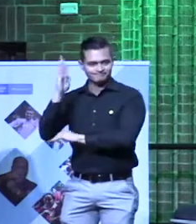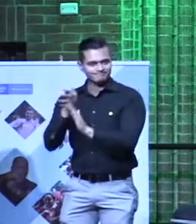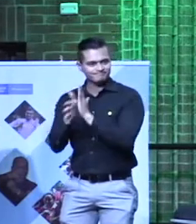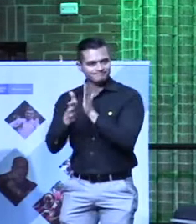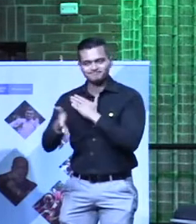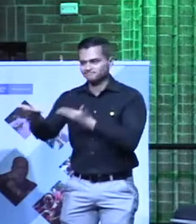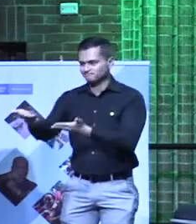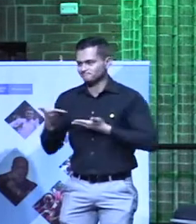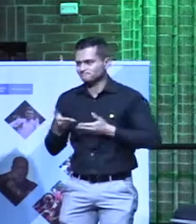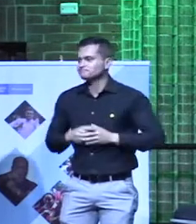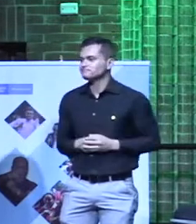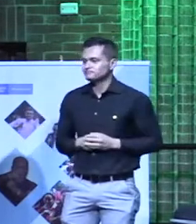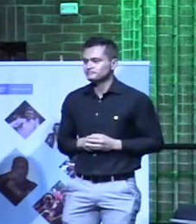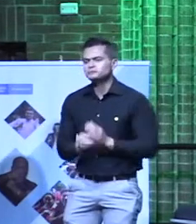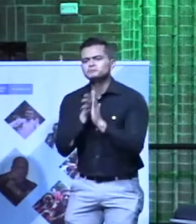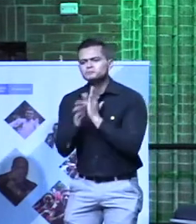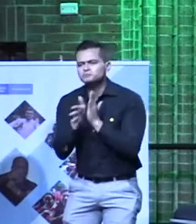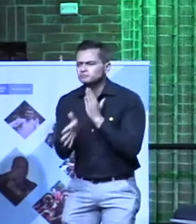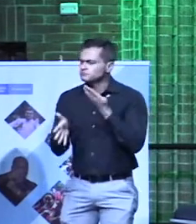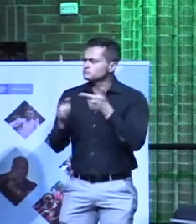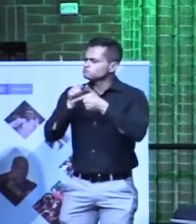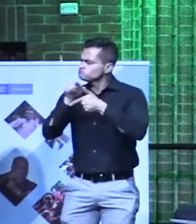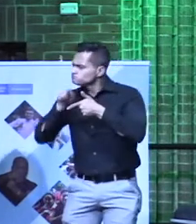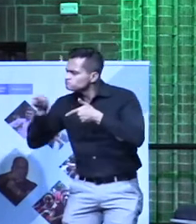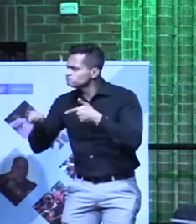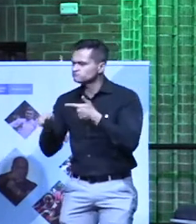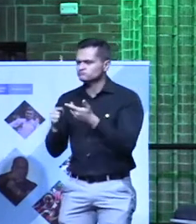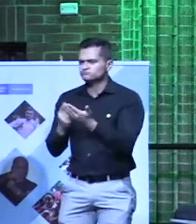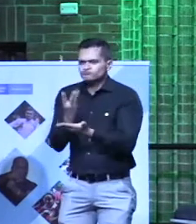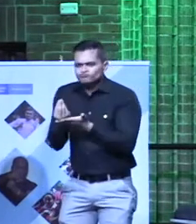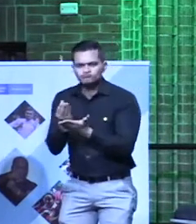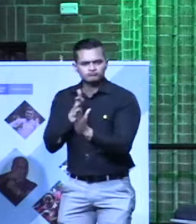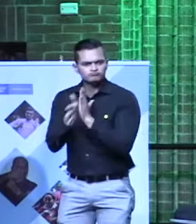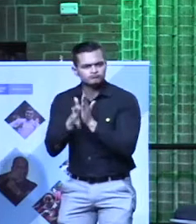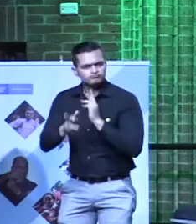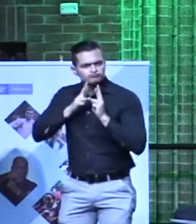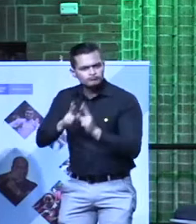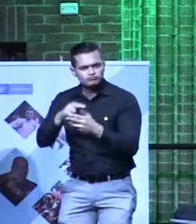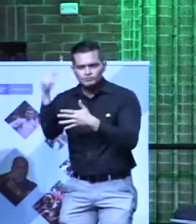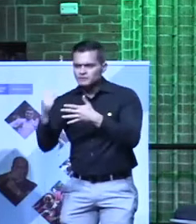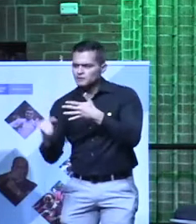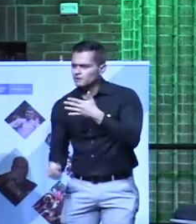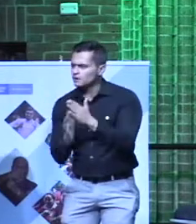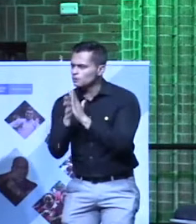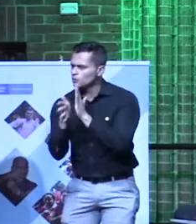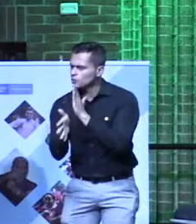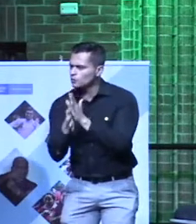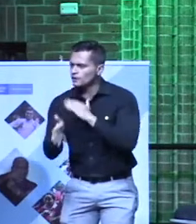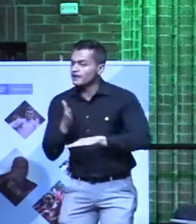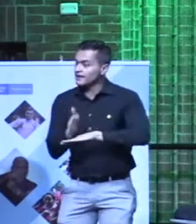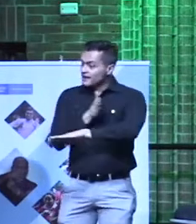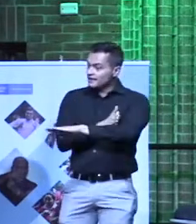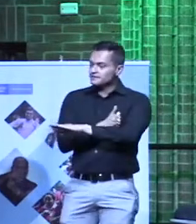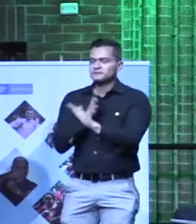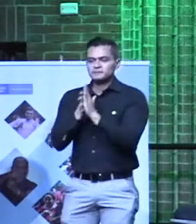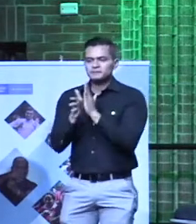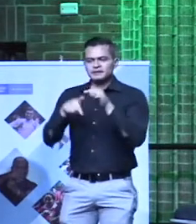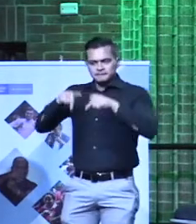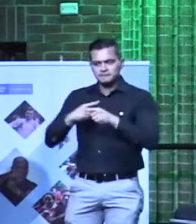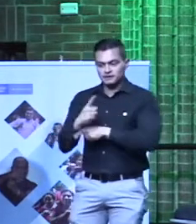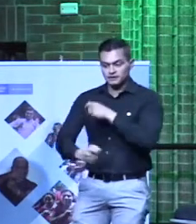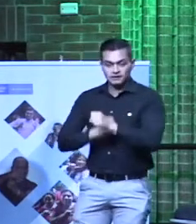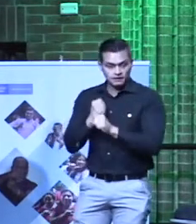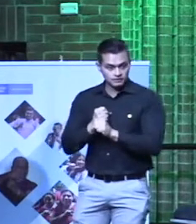Antes de contarles los datos y los resultados a los que llegamos este año, quiero contarles que este año de trabajo ha